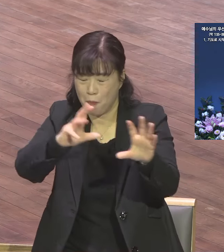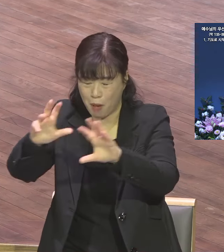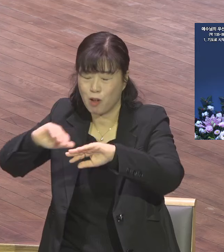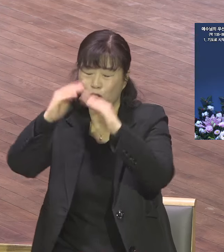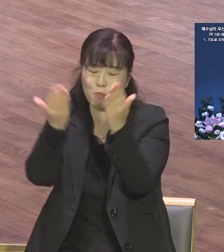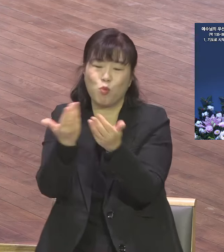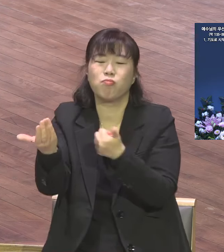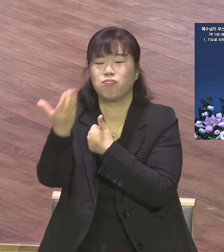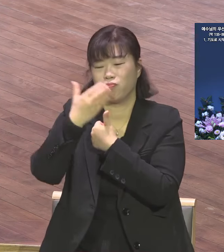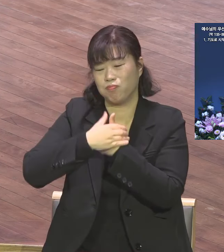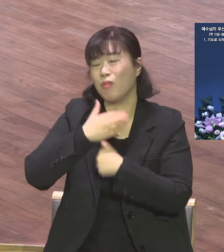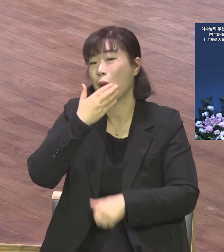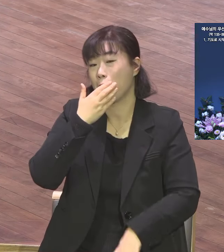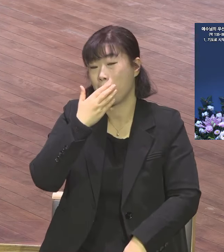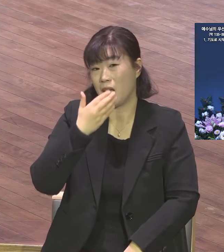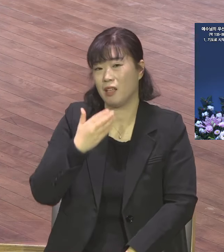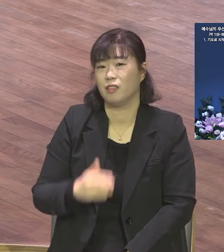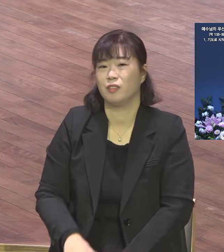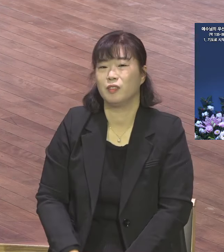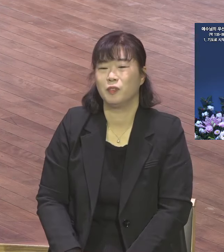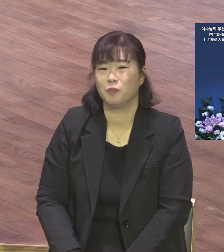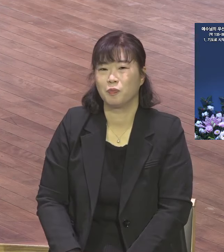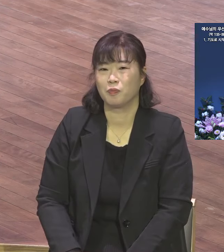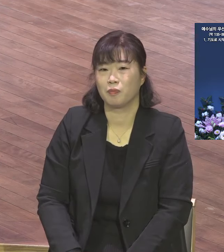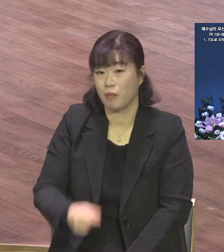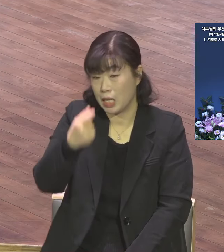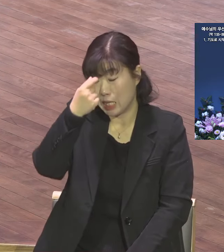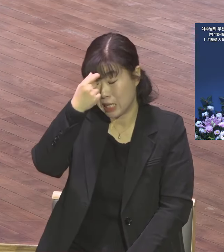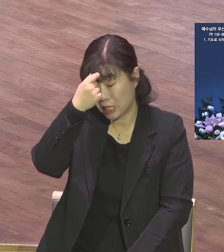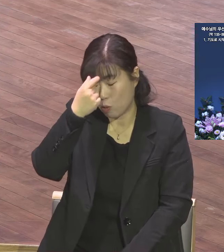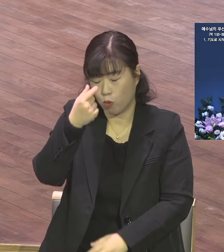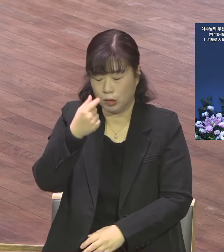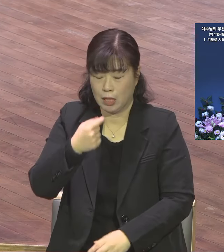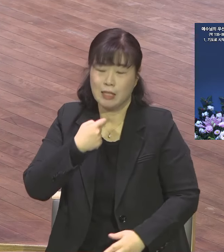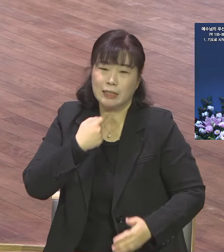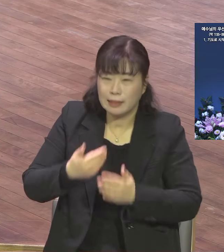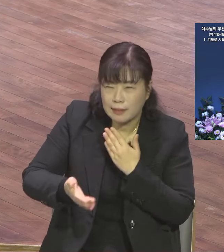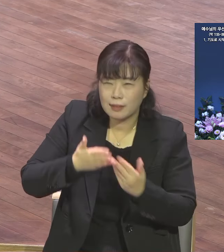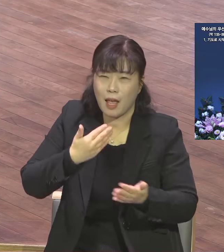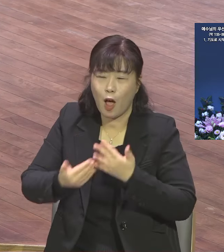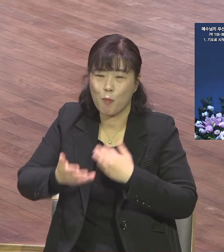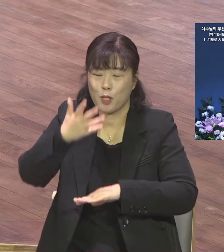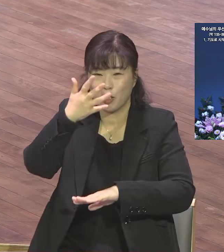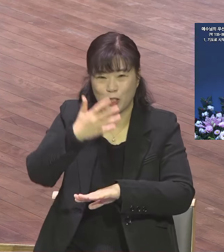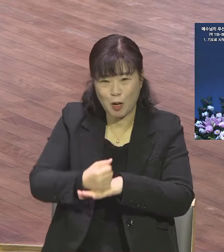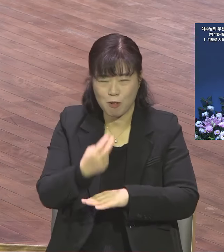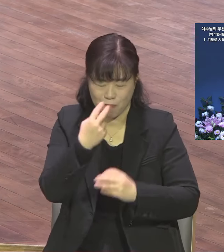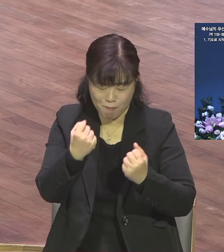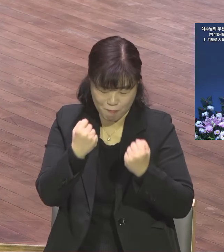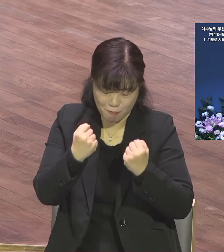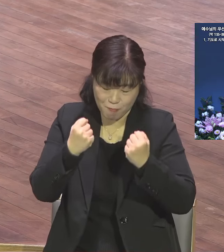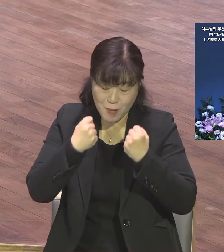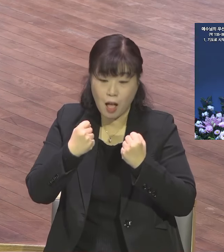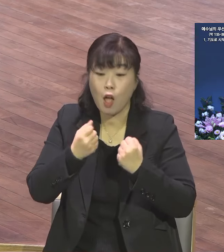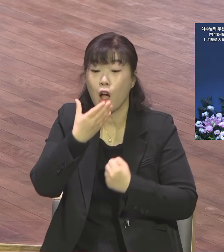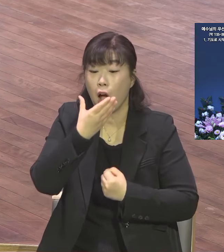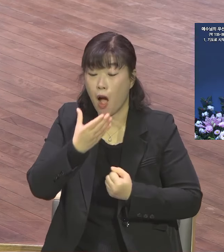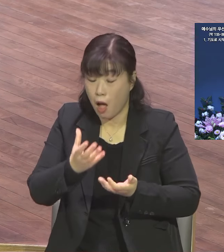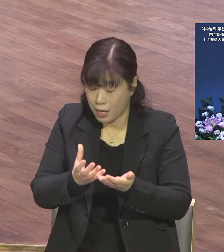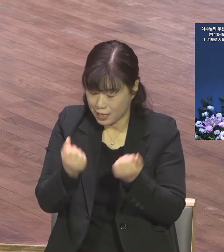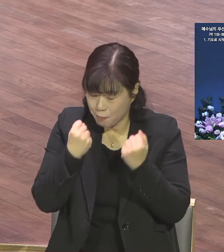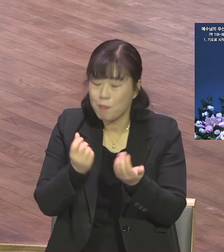우선순위 분명히 하시고 날마다 독수리 날개치며 올라온 같이 생동감 넘치는 신앙생활 하시기를 주님으로